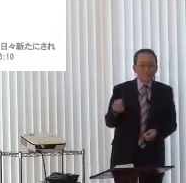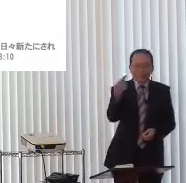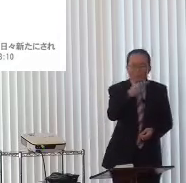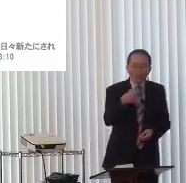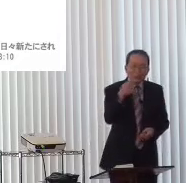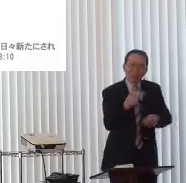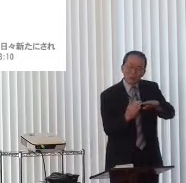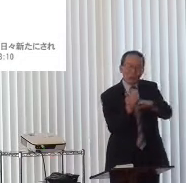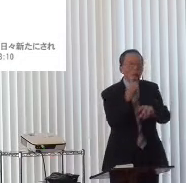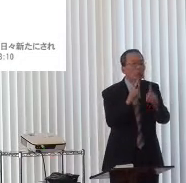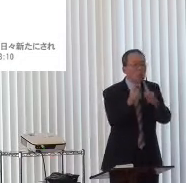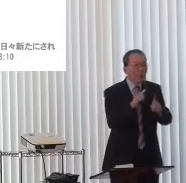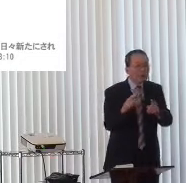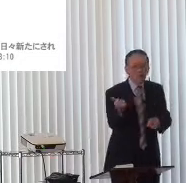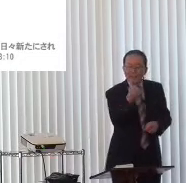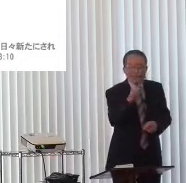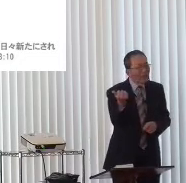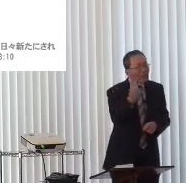が、